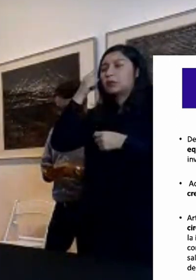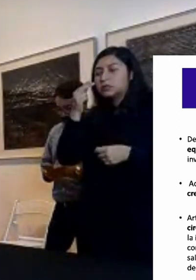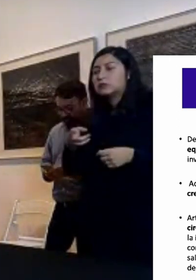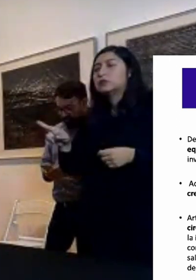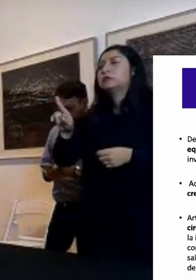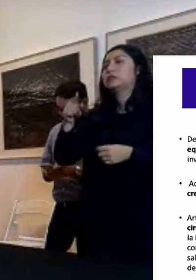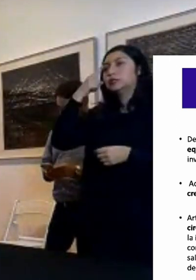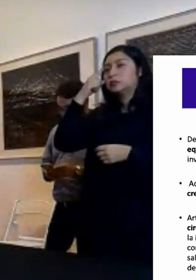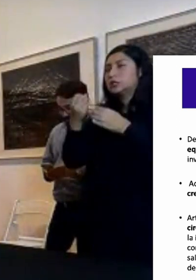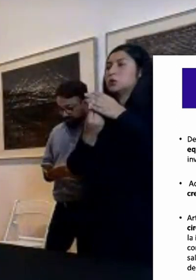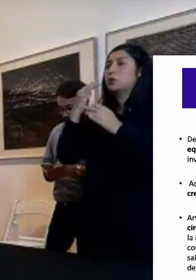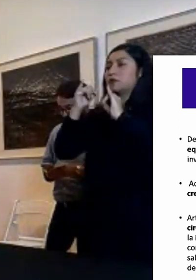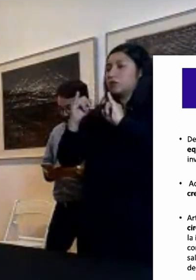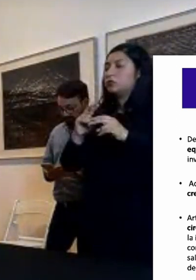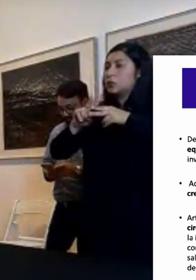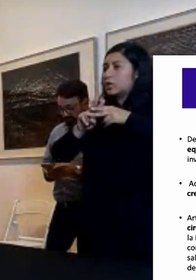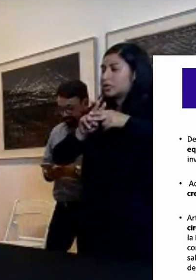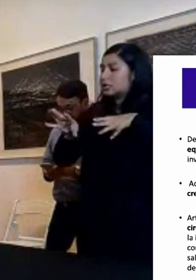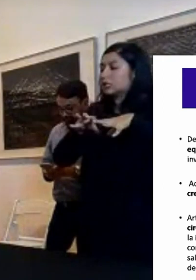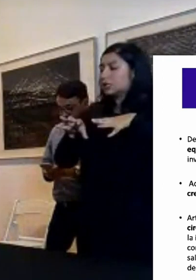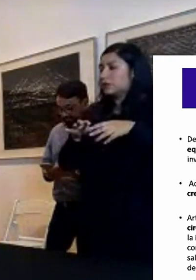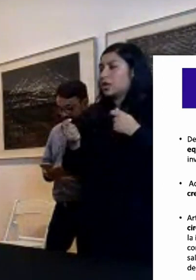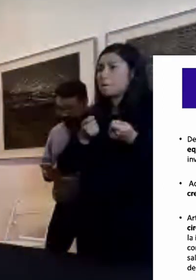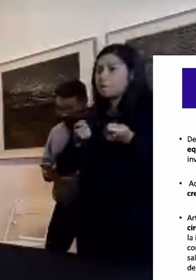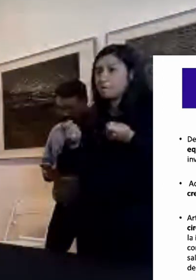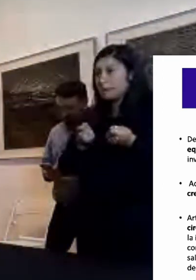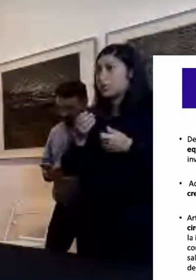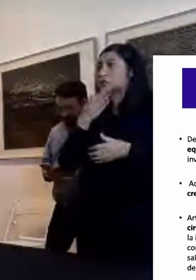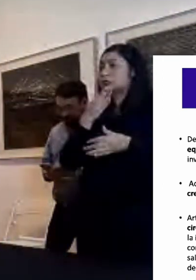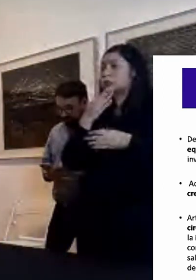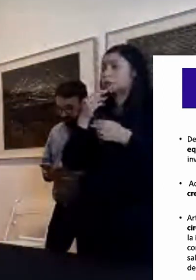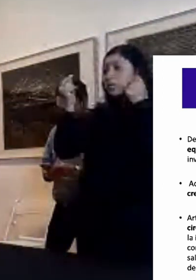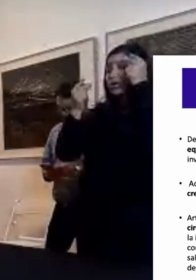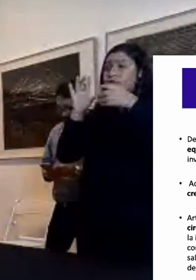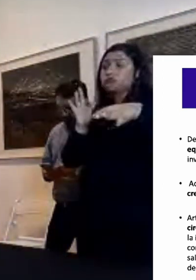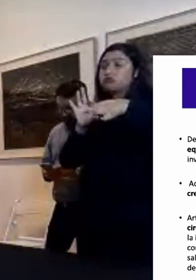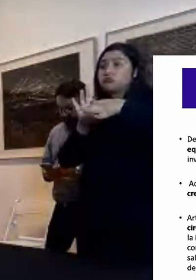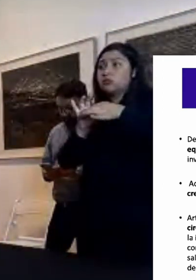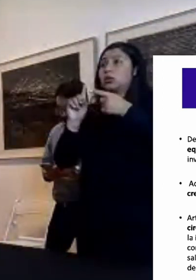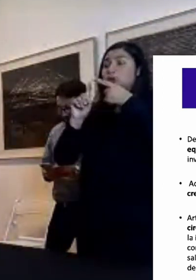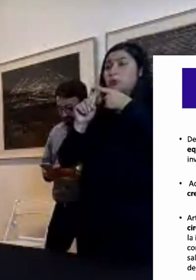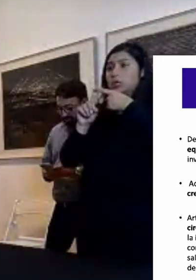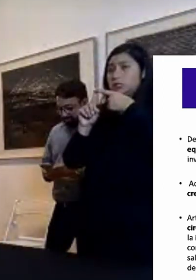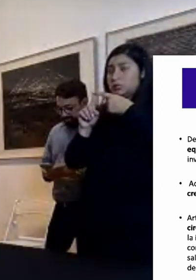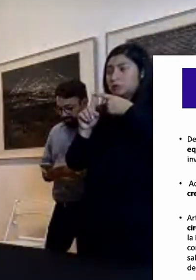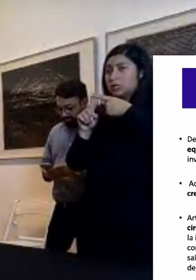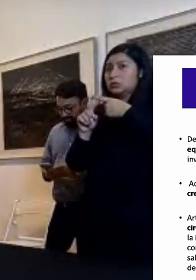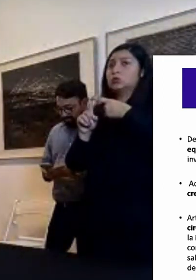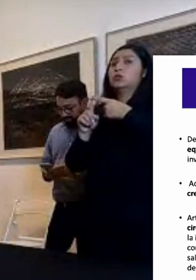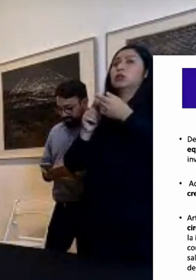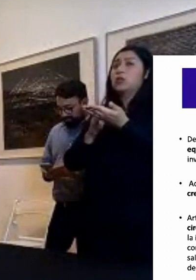maneras de realizar estas actividades de mediación. También, obviamente, crear un vínculo de participación y de fidelización con vecinos, vecinas